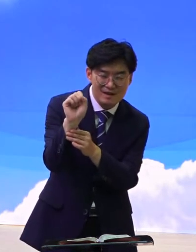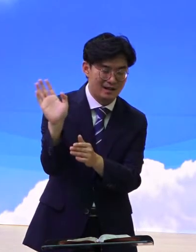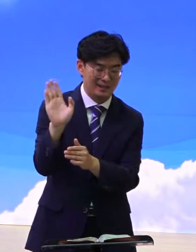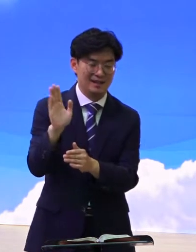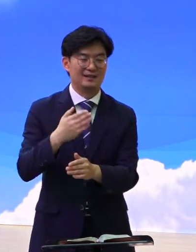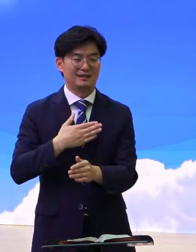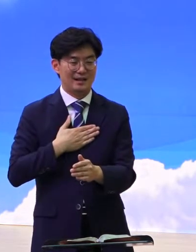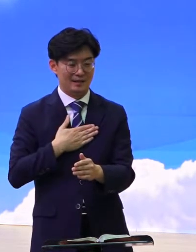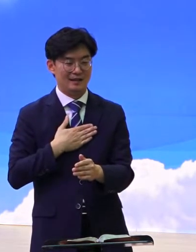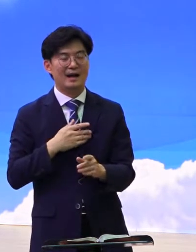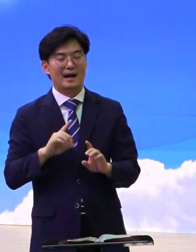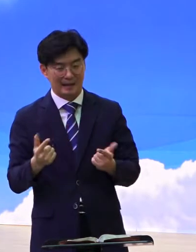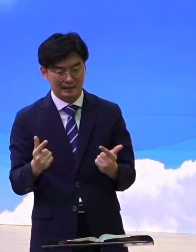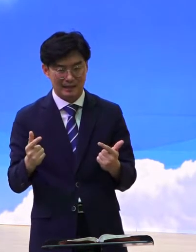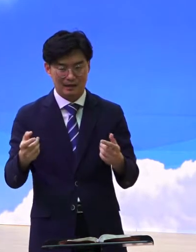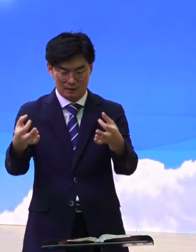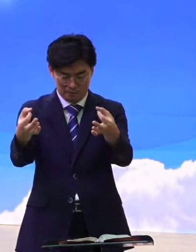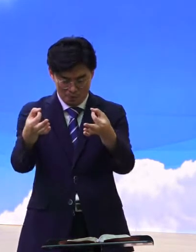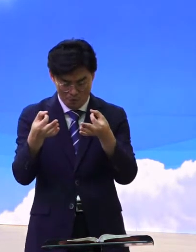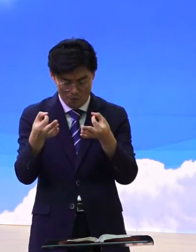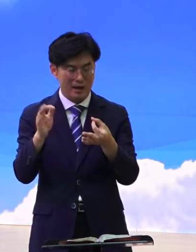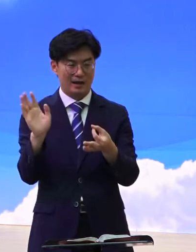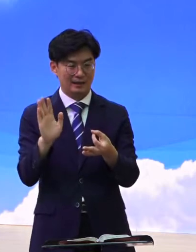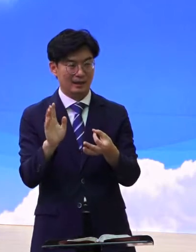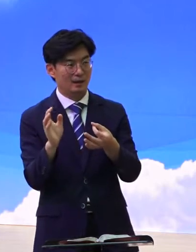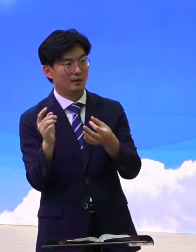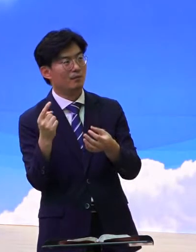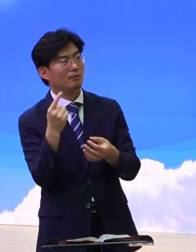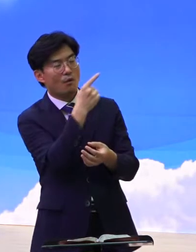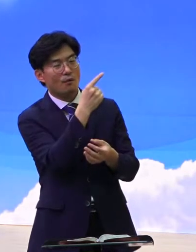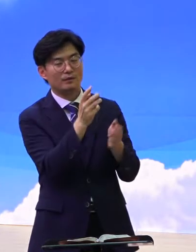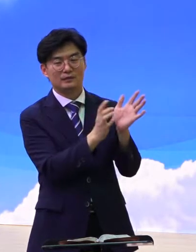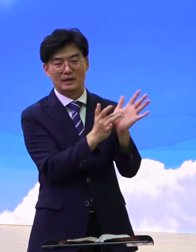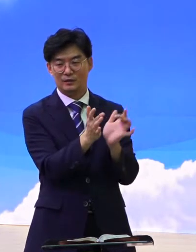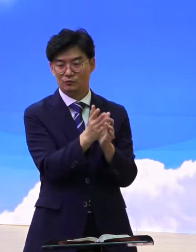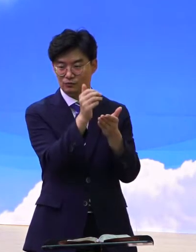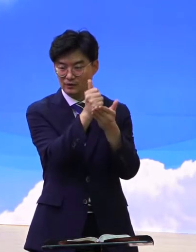없었습니다. 단지 그는 증인일 뿐이었습니다.